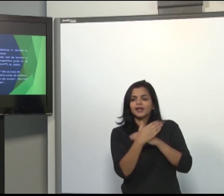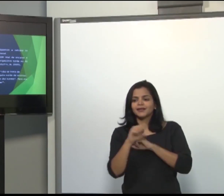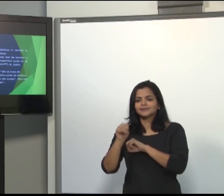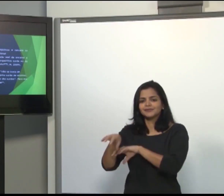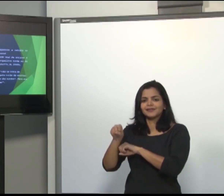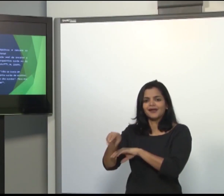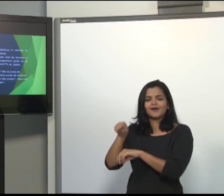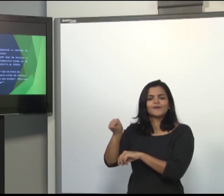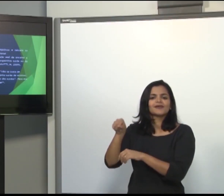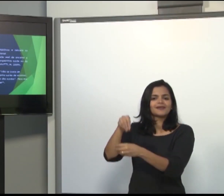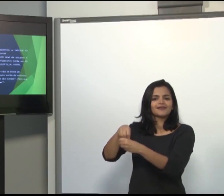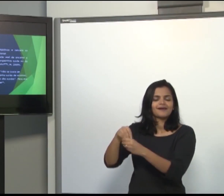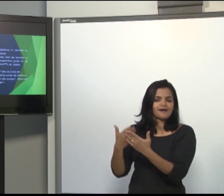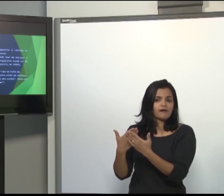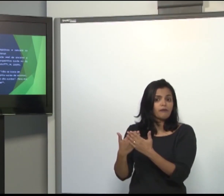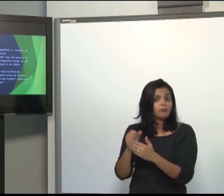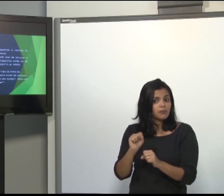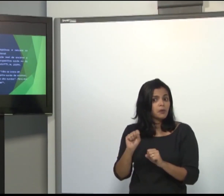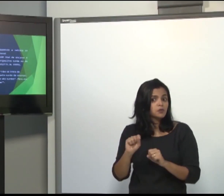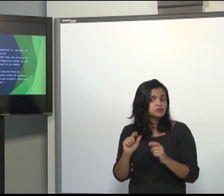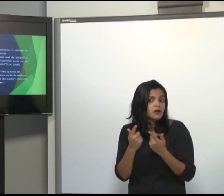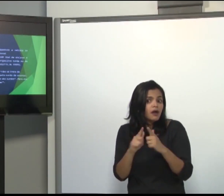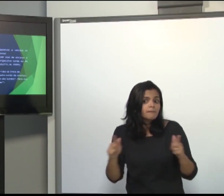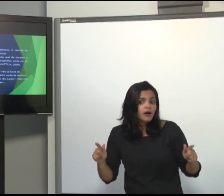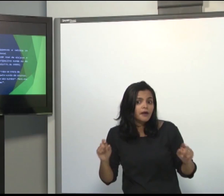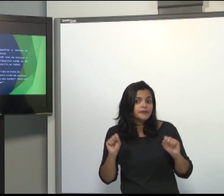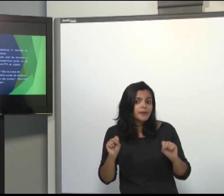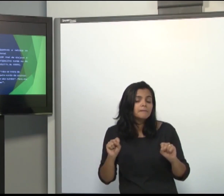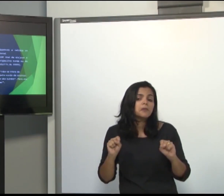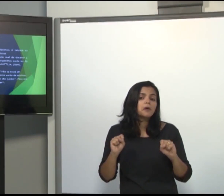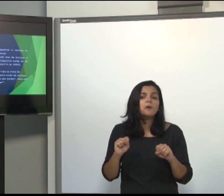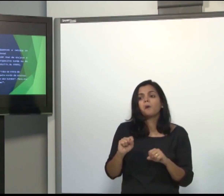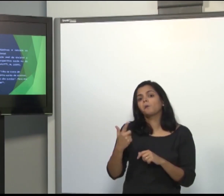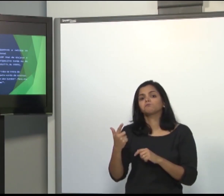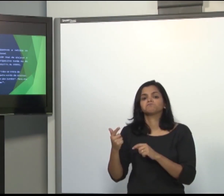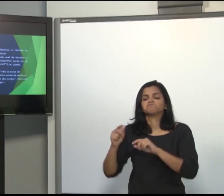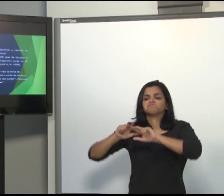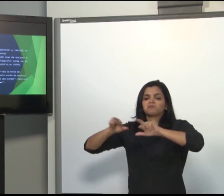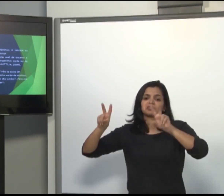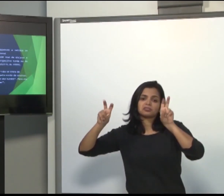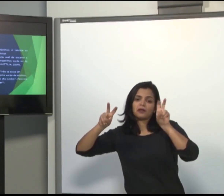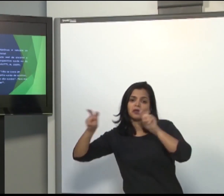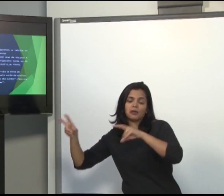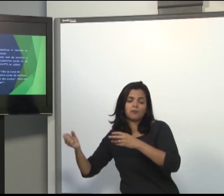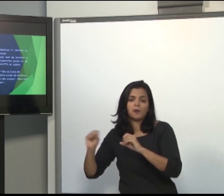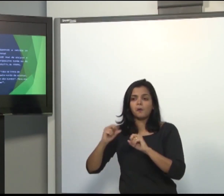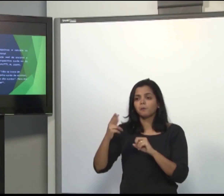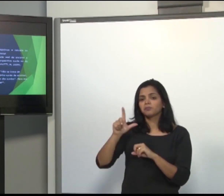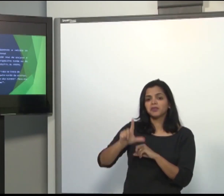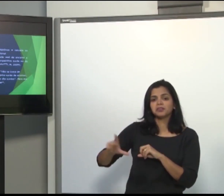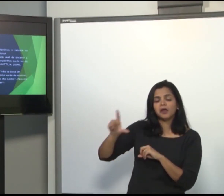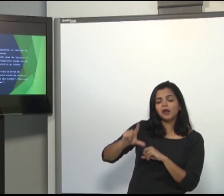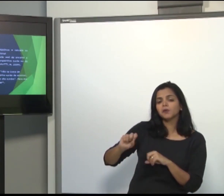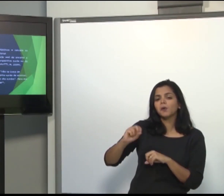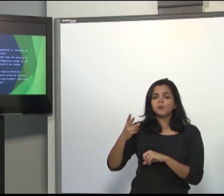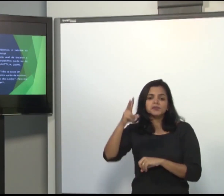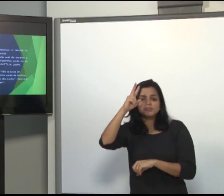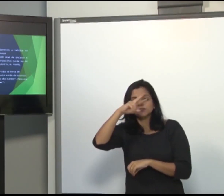esse processo de ensino, quer seja gramatical, utilizando textos, literatura, dentre outros. Então, você é quem